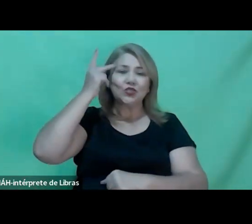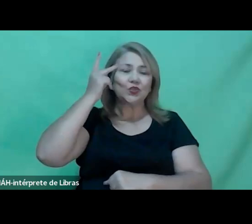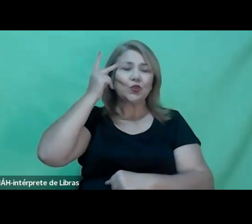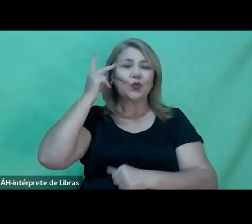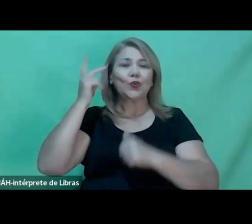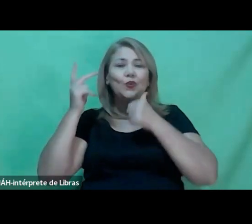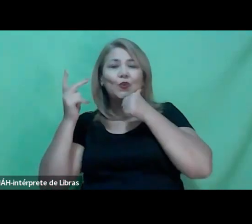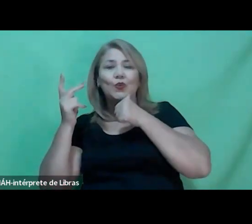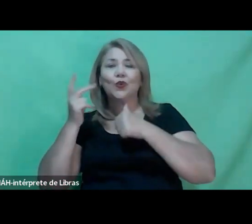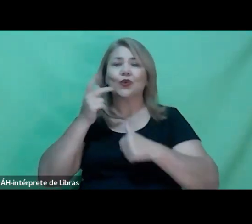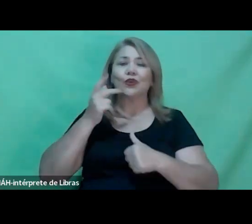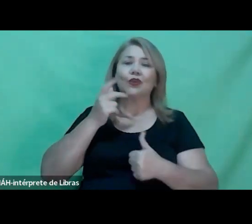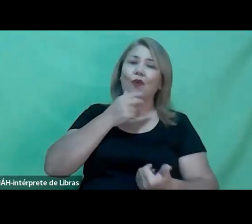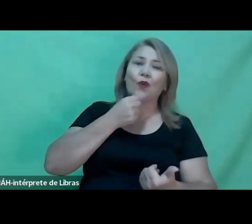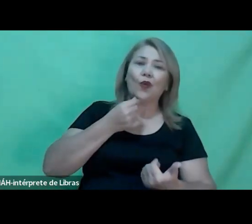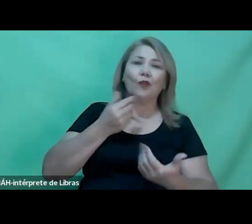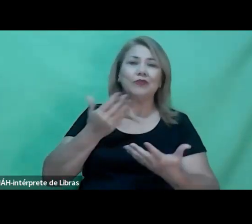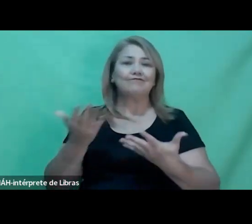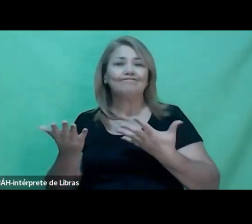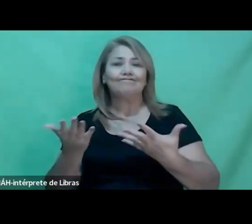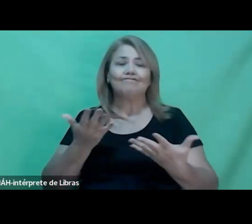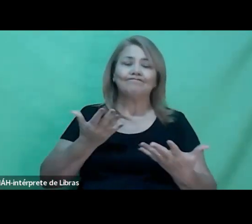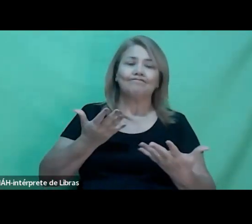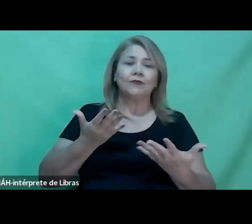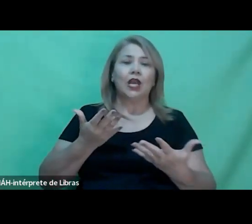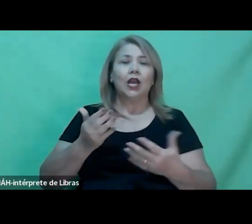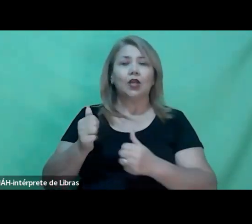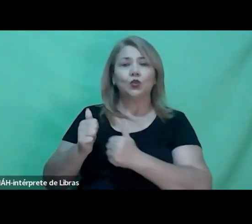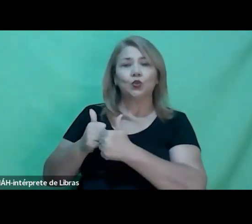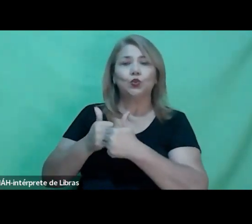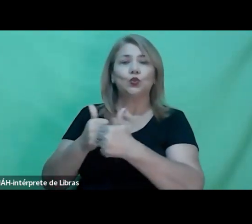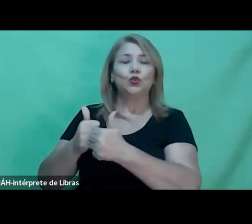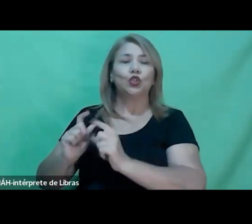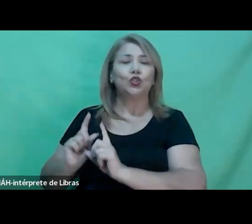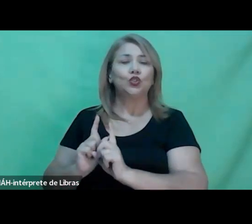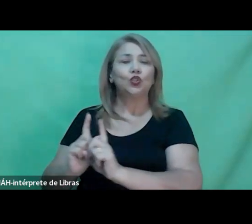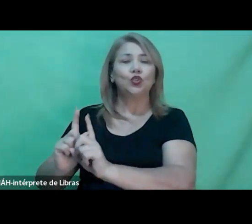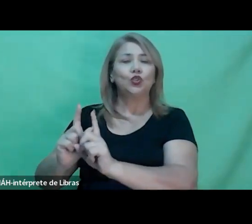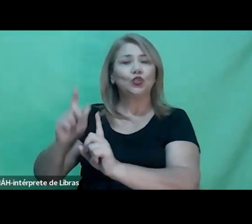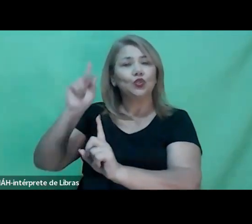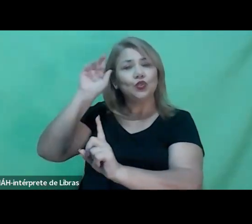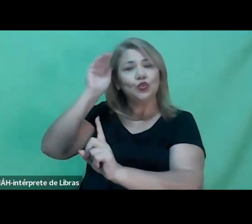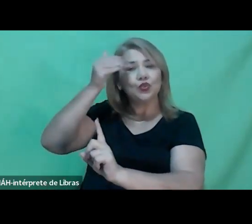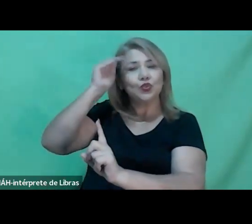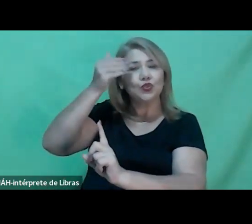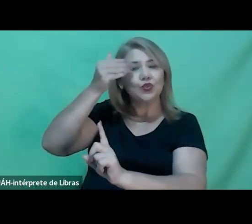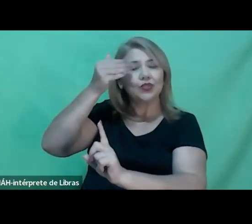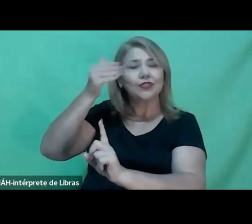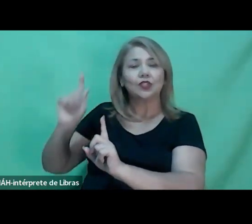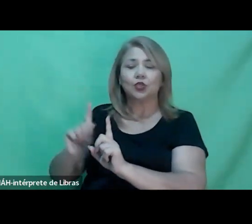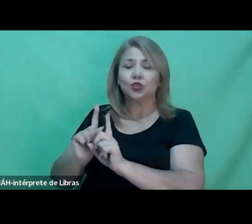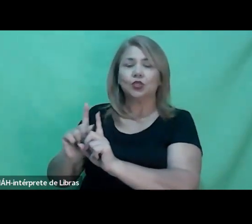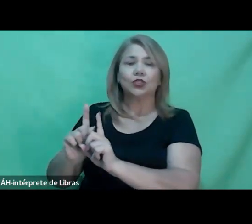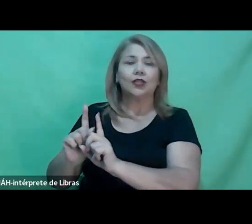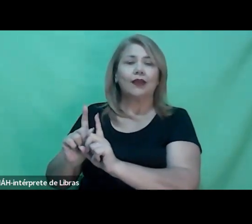persona soro siega y le informamos bueno con mucha naturalidad la posición de las cosas Dónde están las